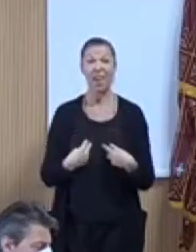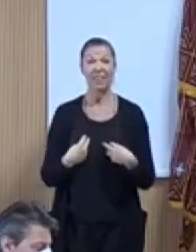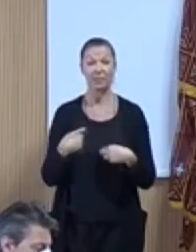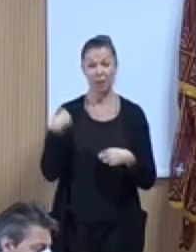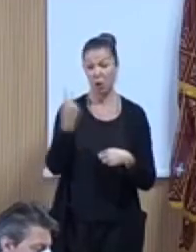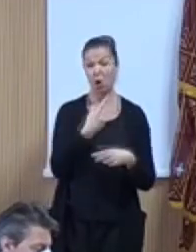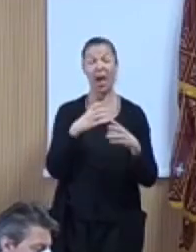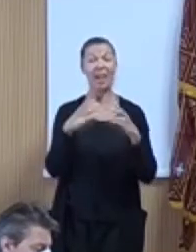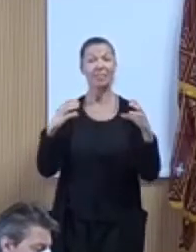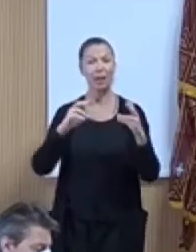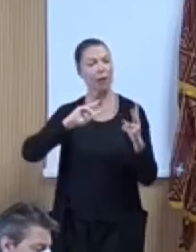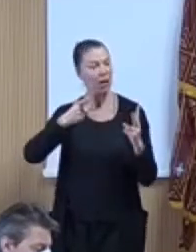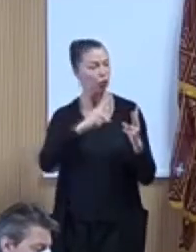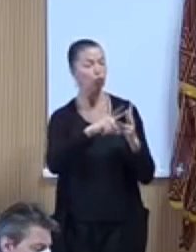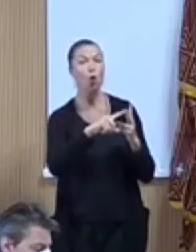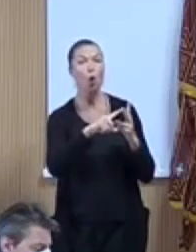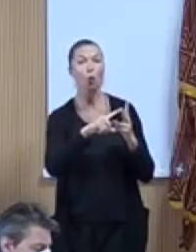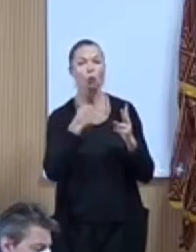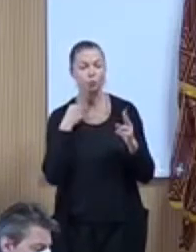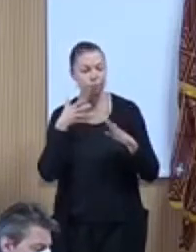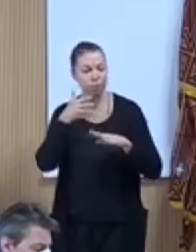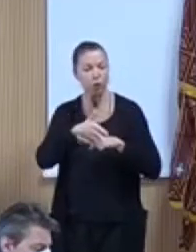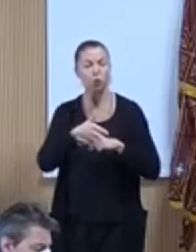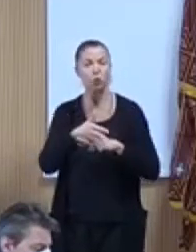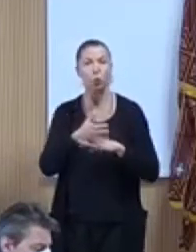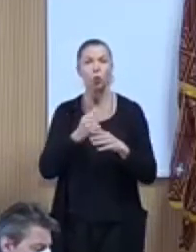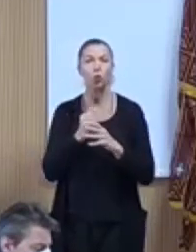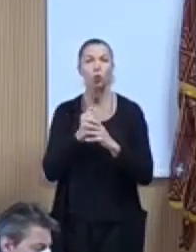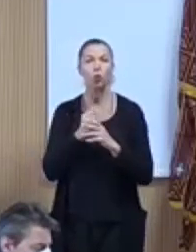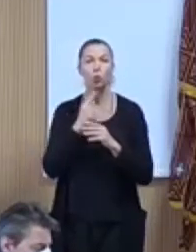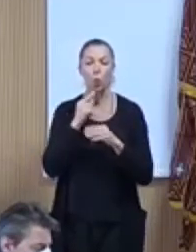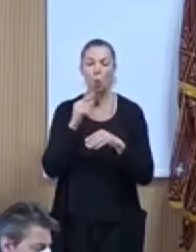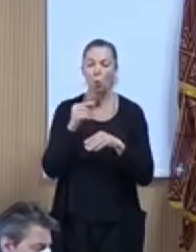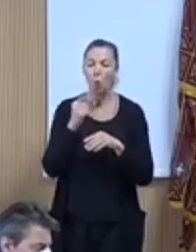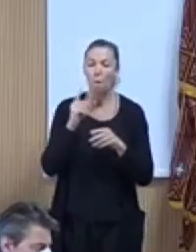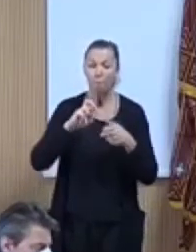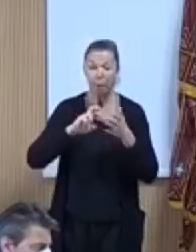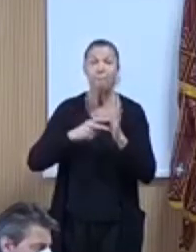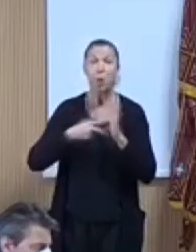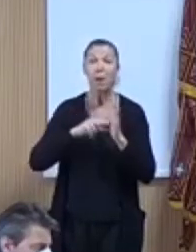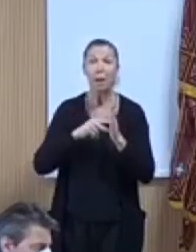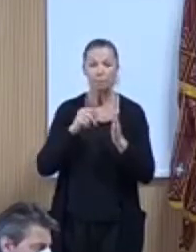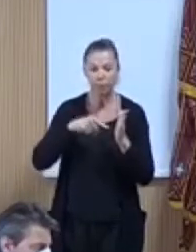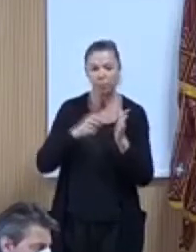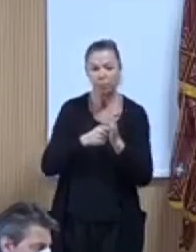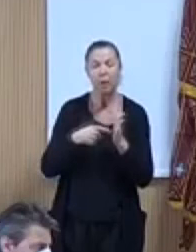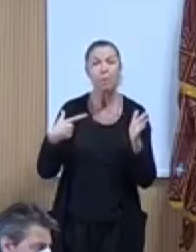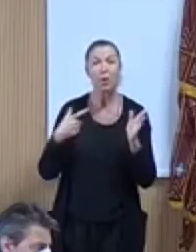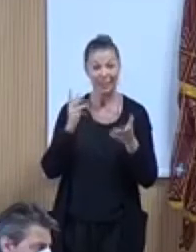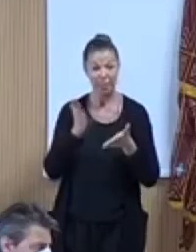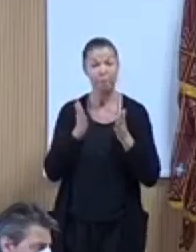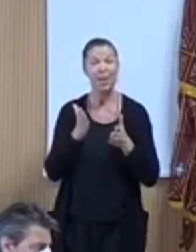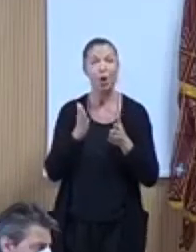introdotto effettivamente una questione che è altrettanto importante altrettanto pericolosa che è quella delle infiltrazioni